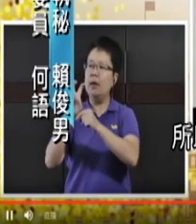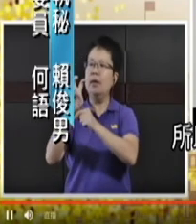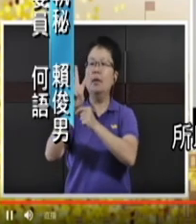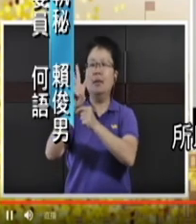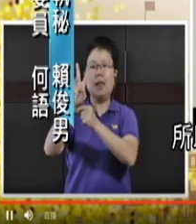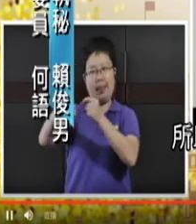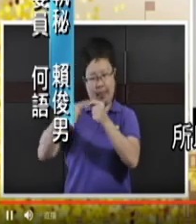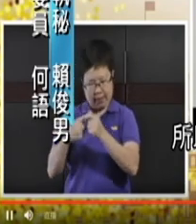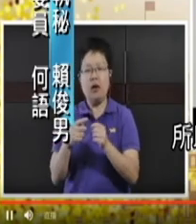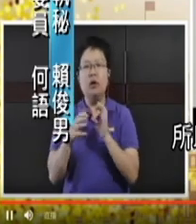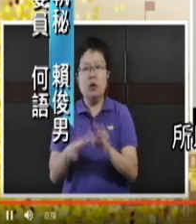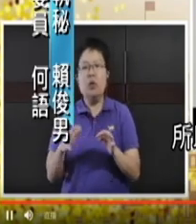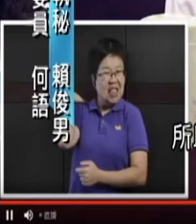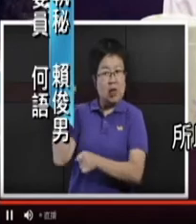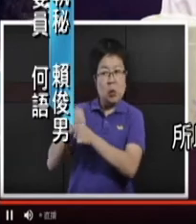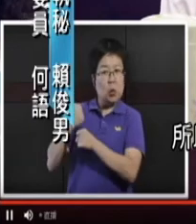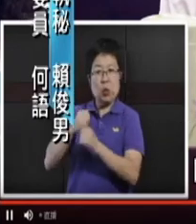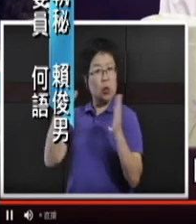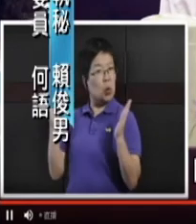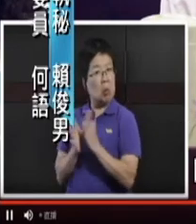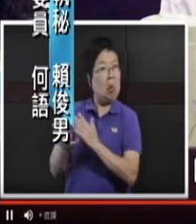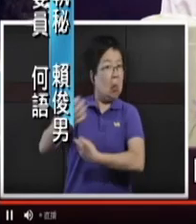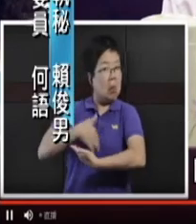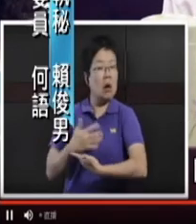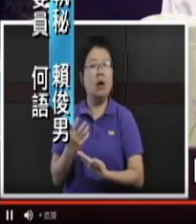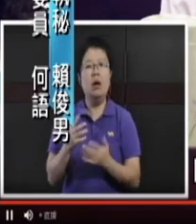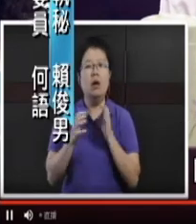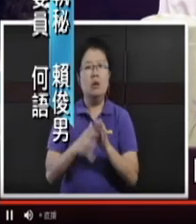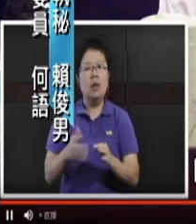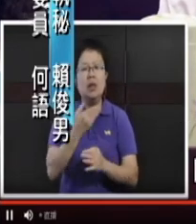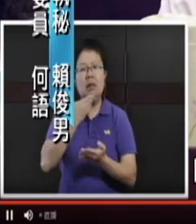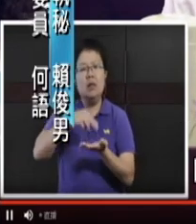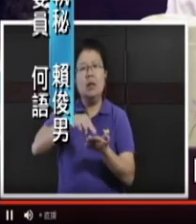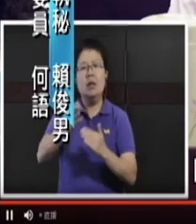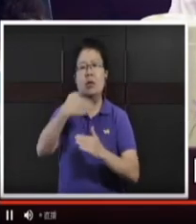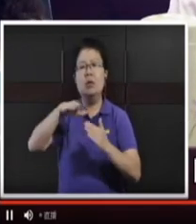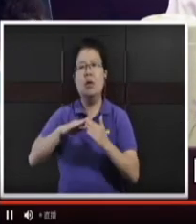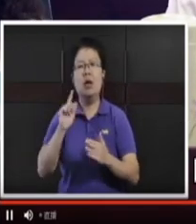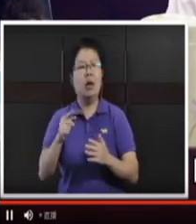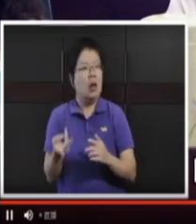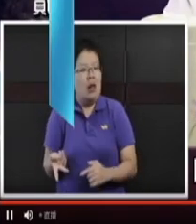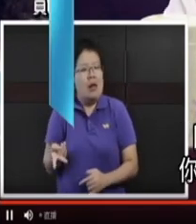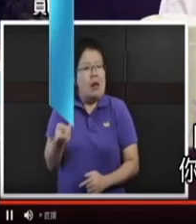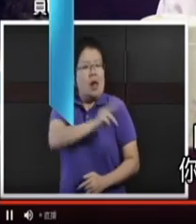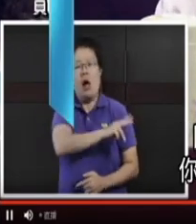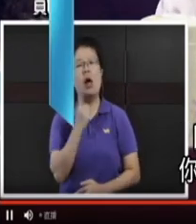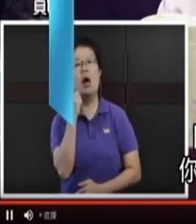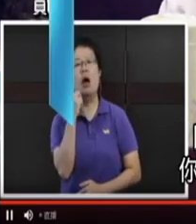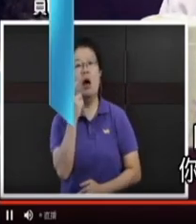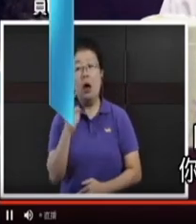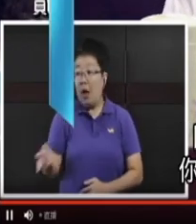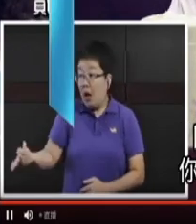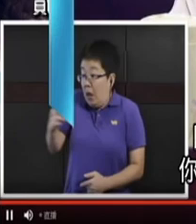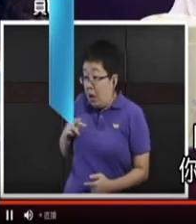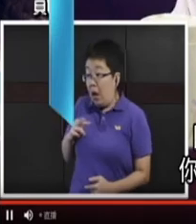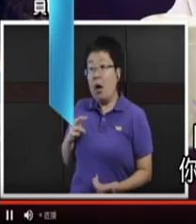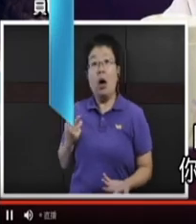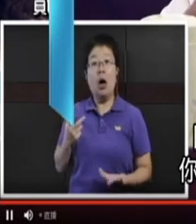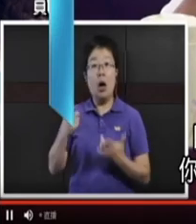休所得会比较低。 私校老师转业的困难，因为没有人要这个资深的人，因为转到我这里来以后，你0.275%的超